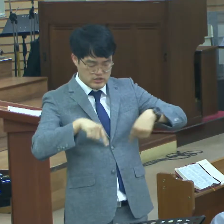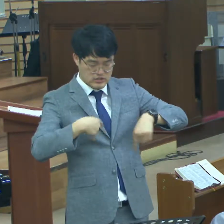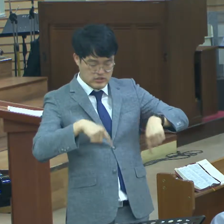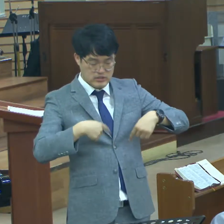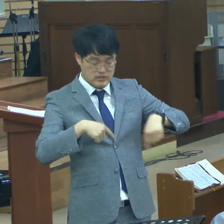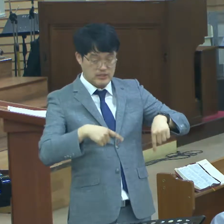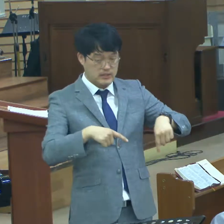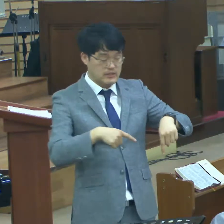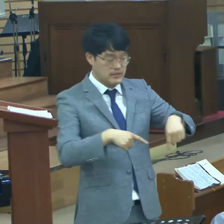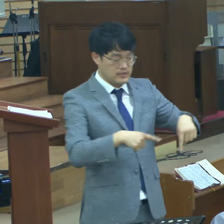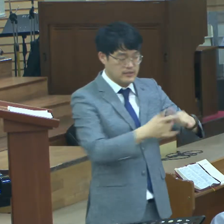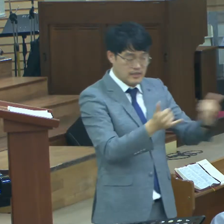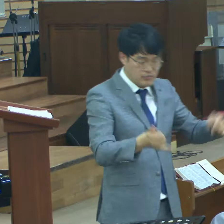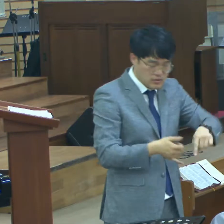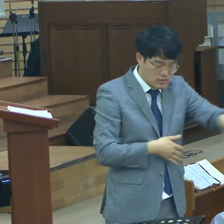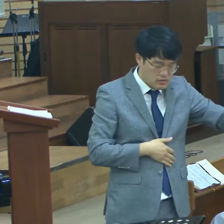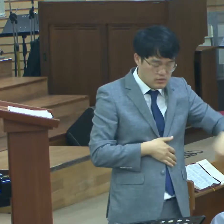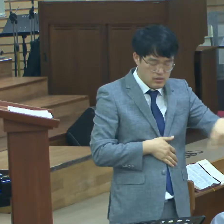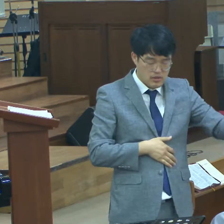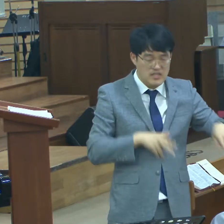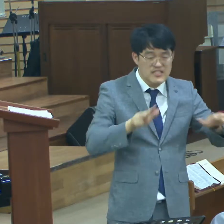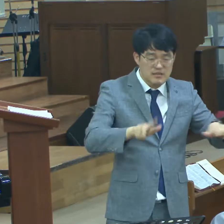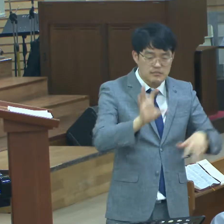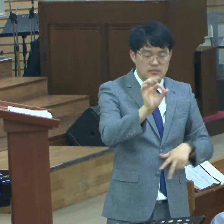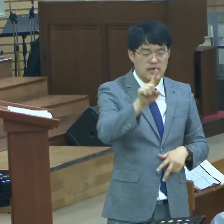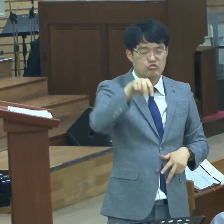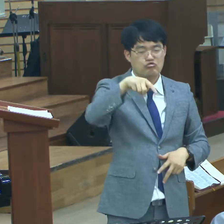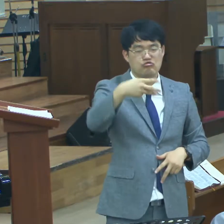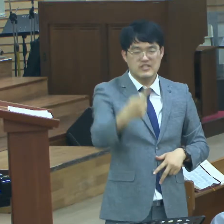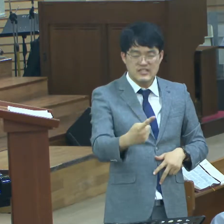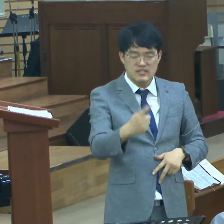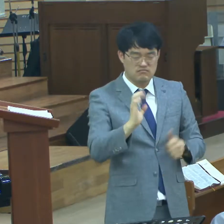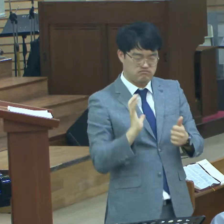사신을 보내서 아수르의 압박에서 벗어나려고 했습니다.